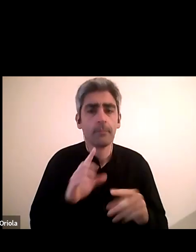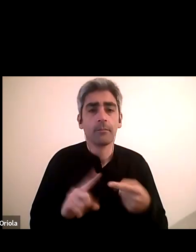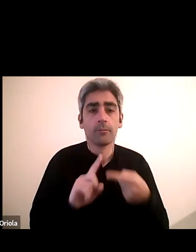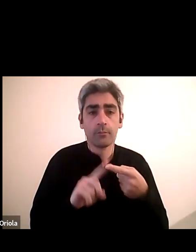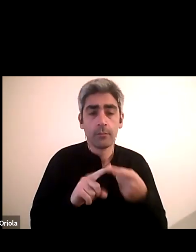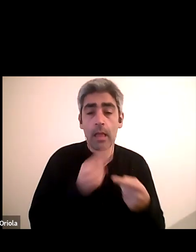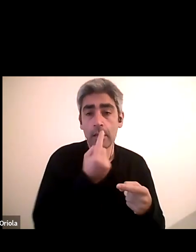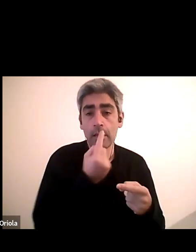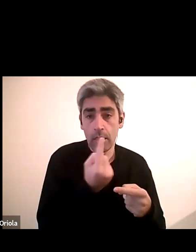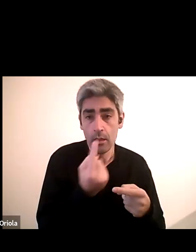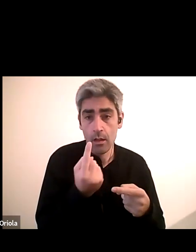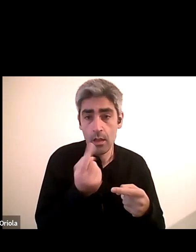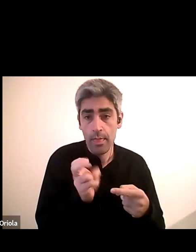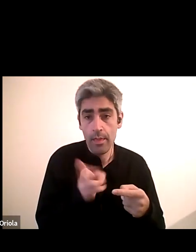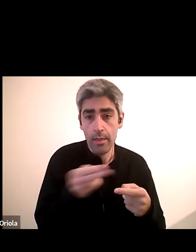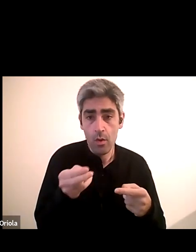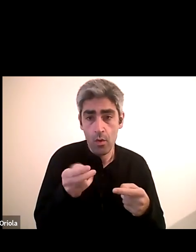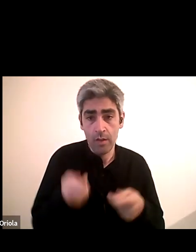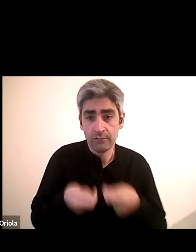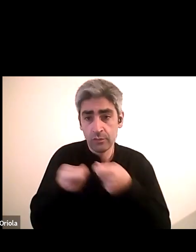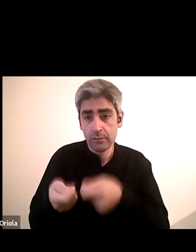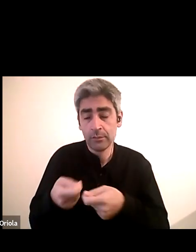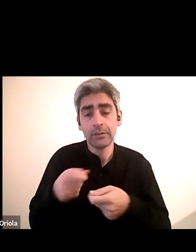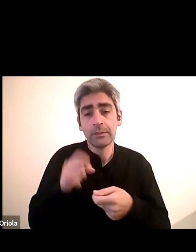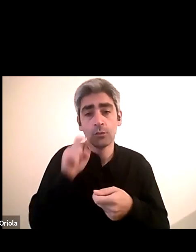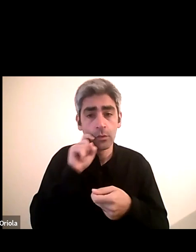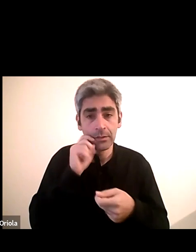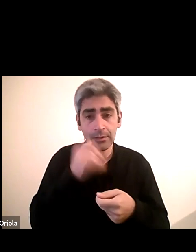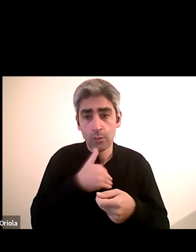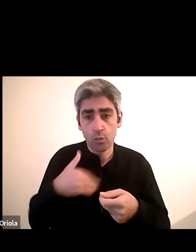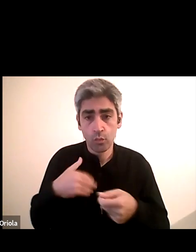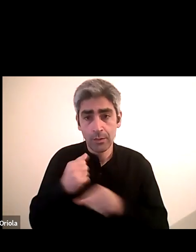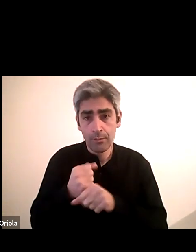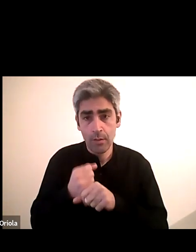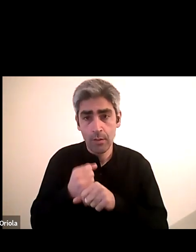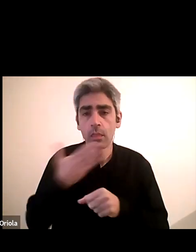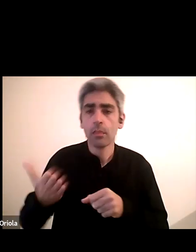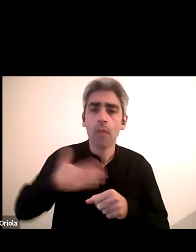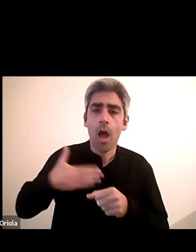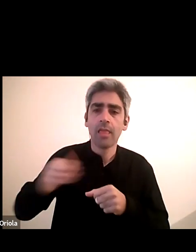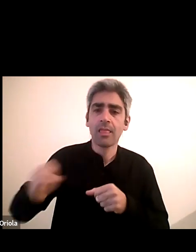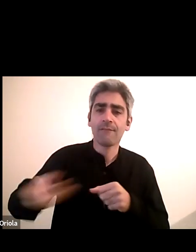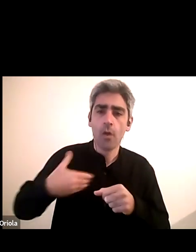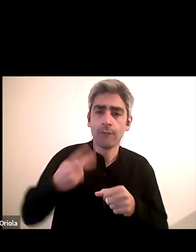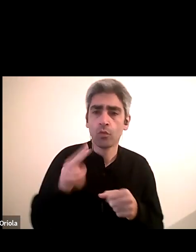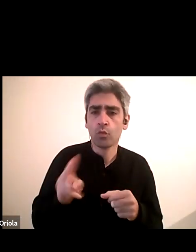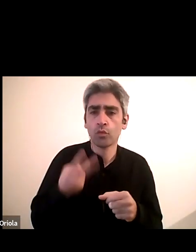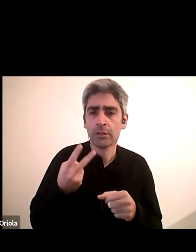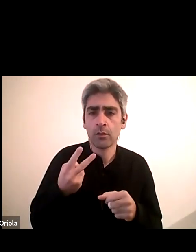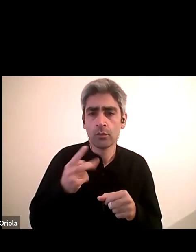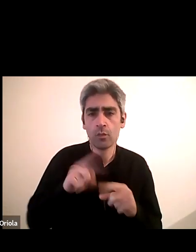cada euro que é investido em segurança e saúde do trabalho tem um retorno de 2 euros ao fim do